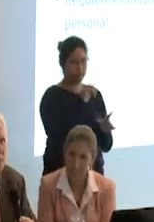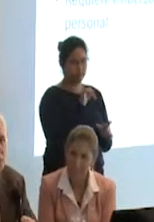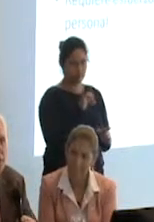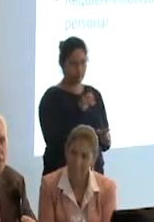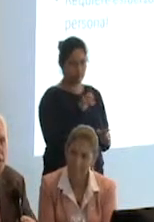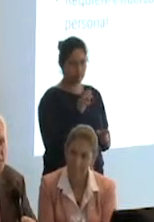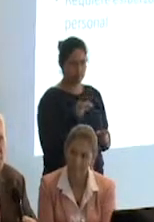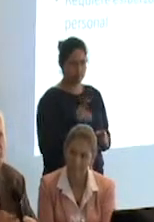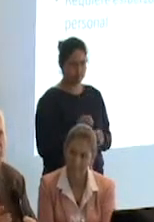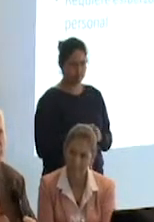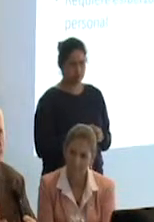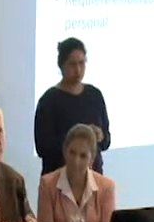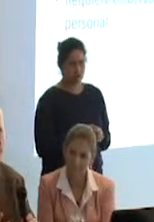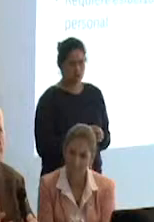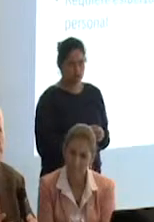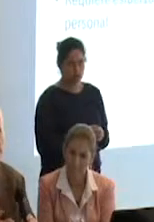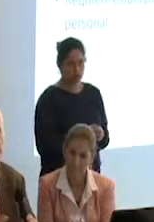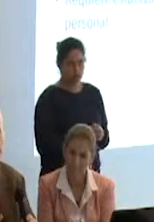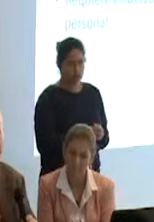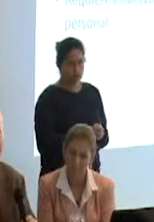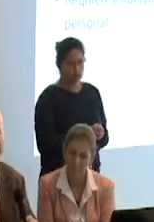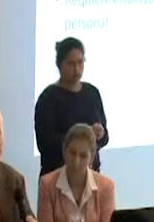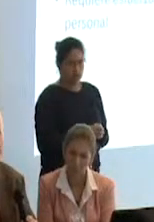difícil implementarlo.